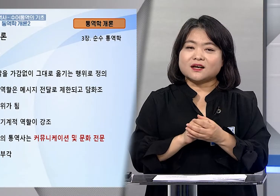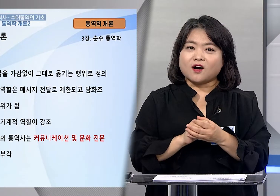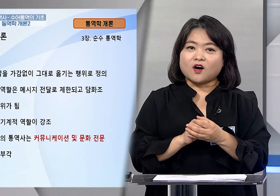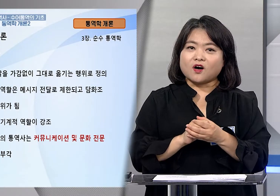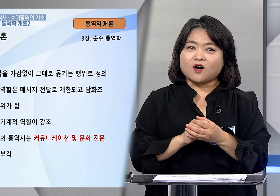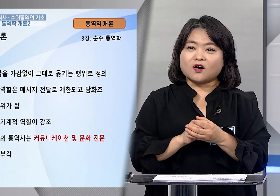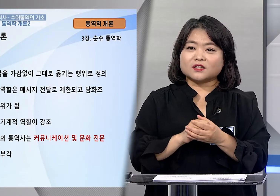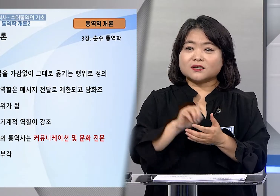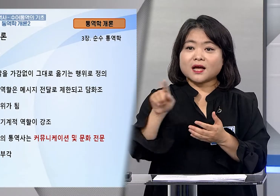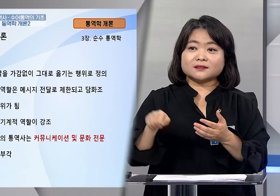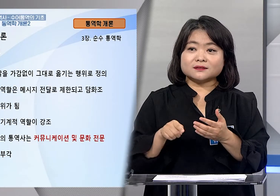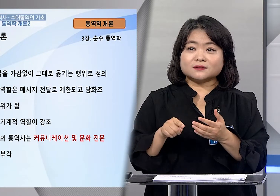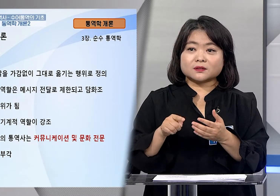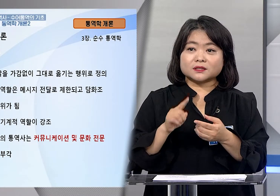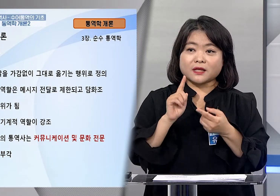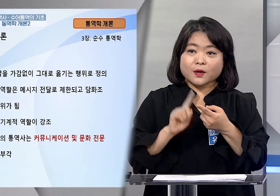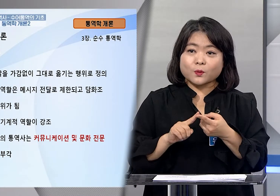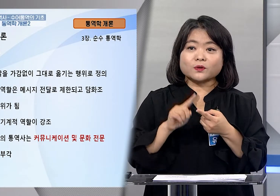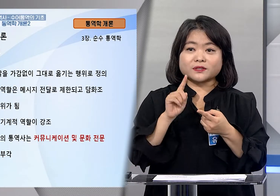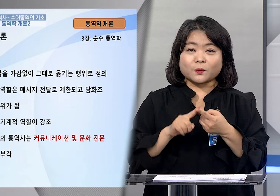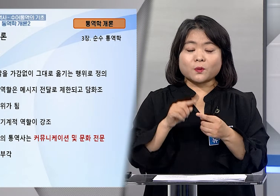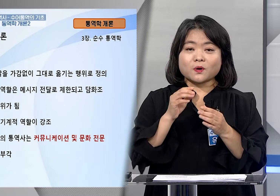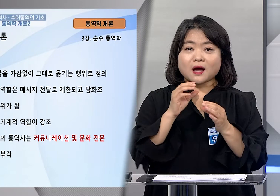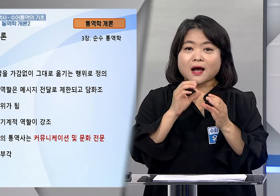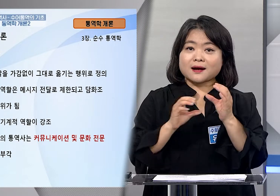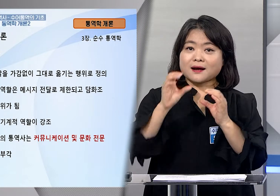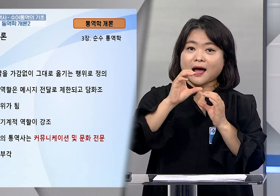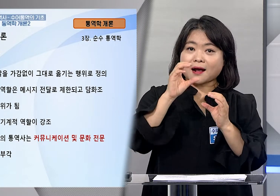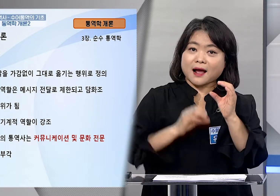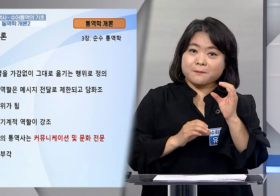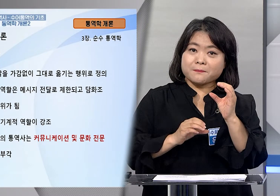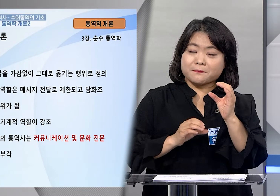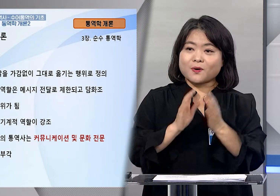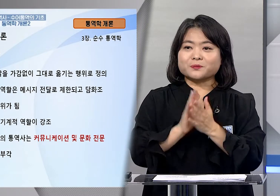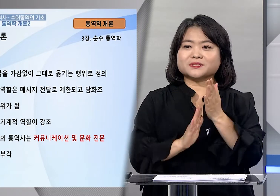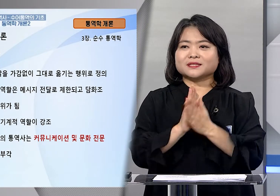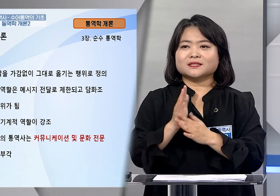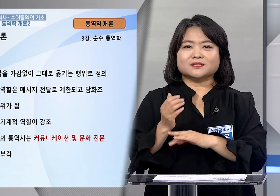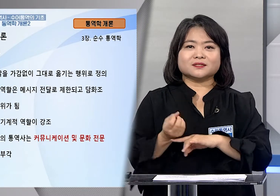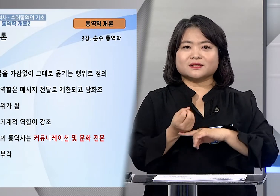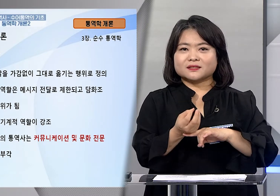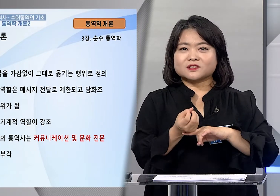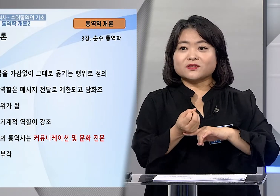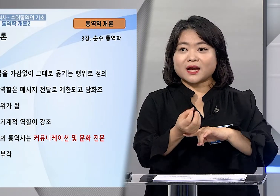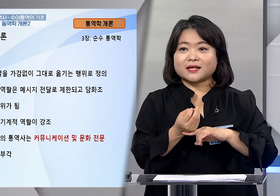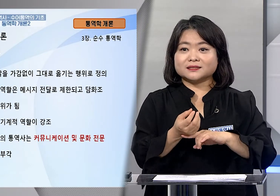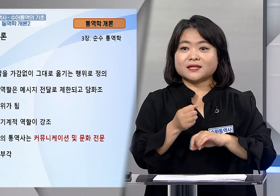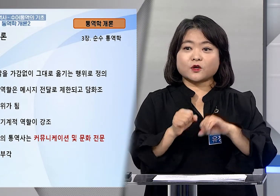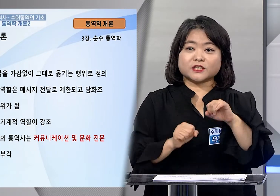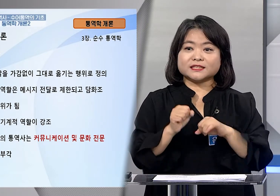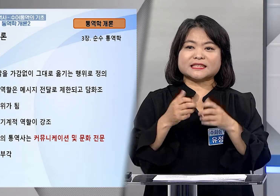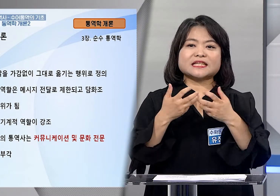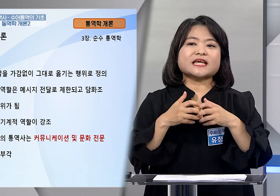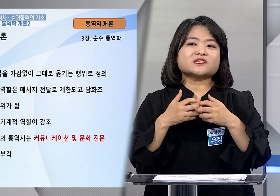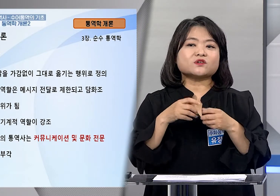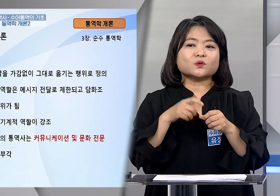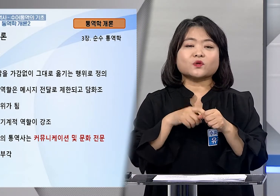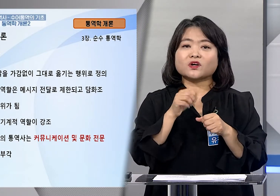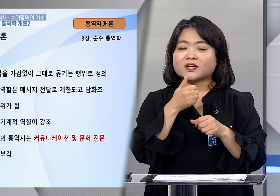이러한 그대로 그대로 가감 없이 전달하는 행위는 기계적 통역이라고